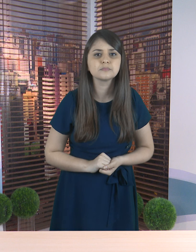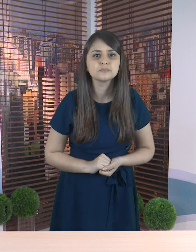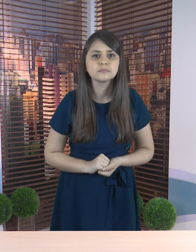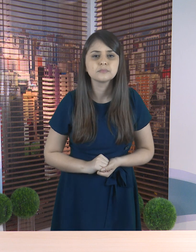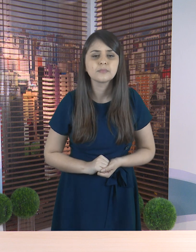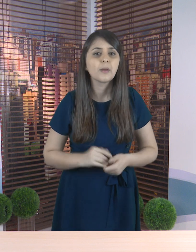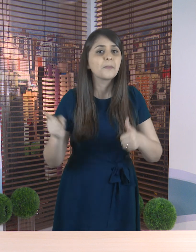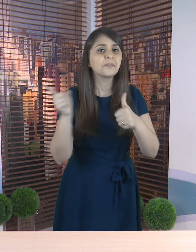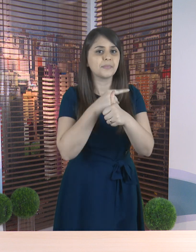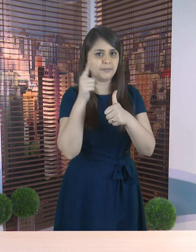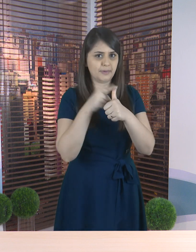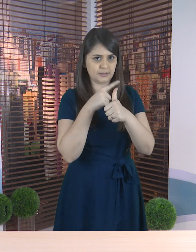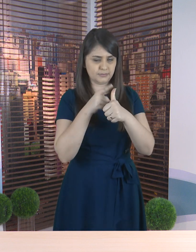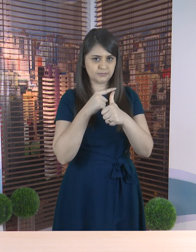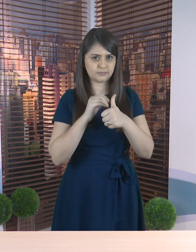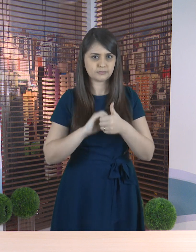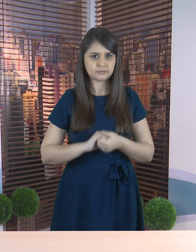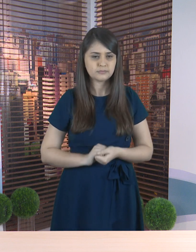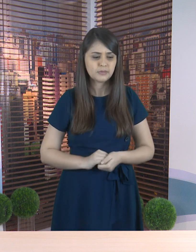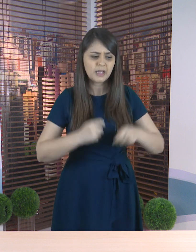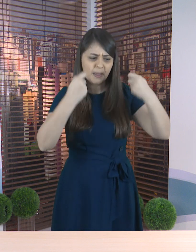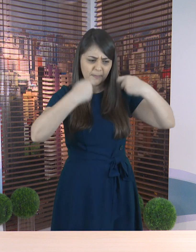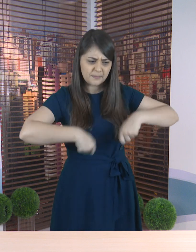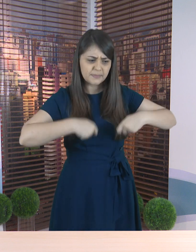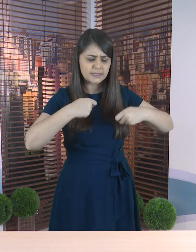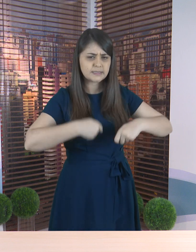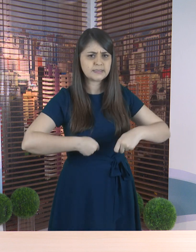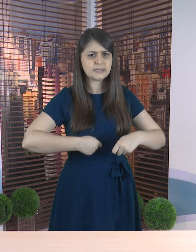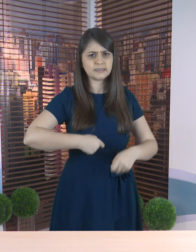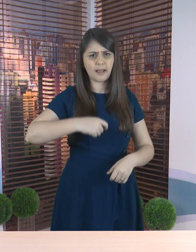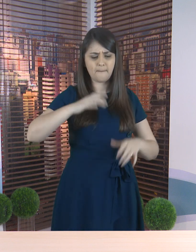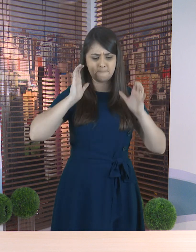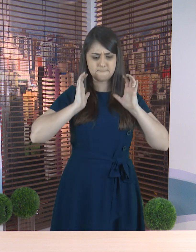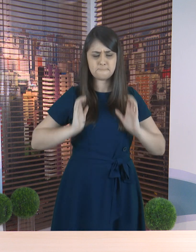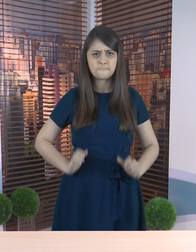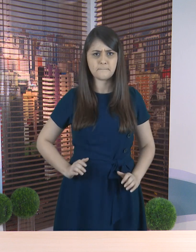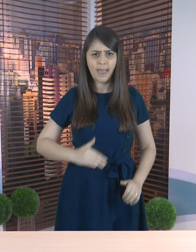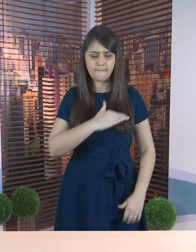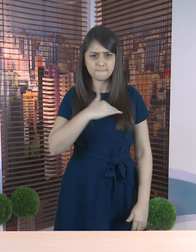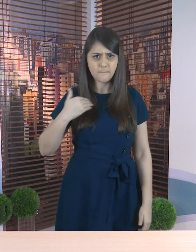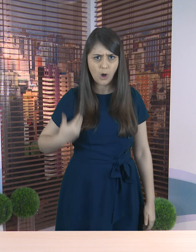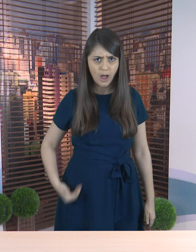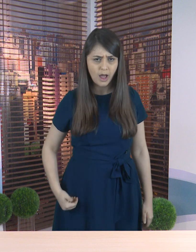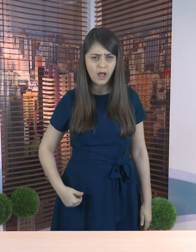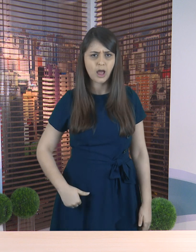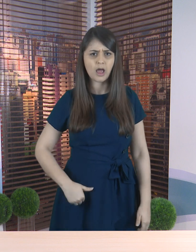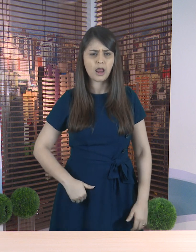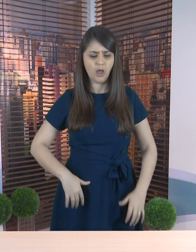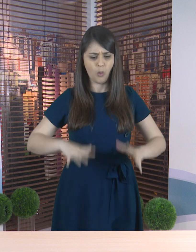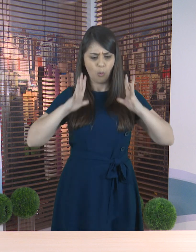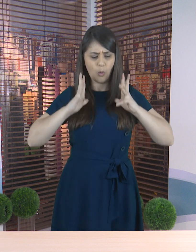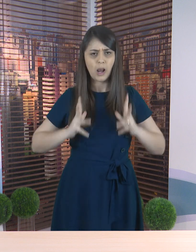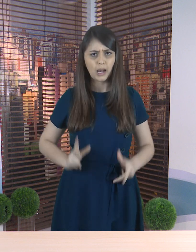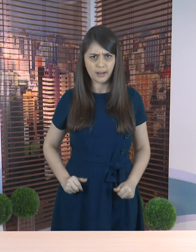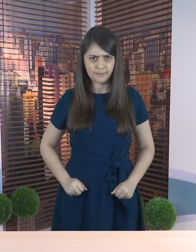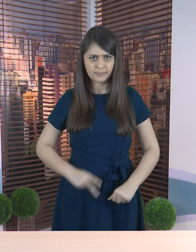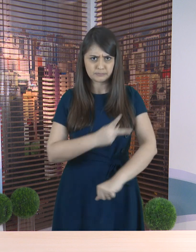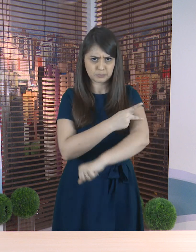do capítulo 11, Zofar conclui seu discurso sobre a situação de Jó. Aqui temos uma exortação